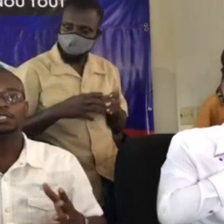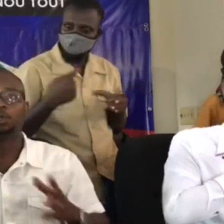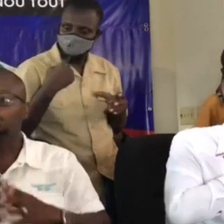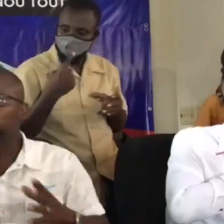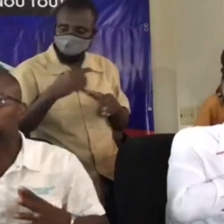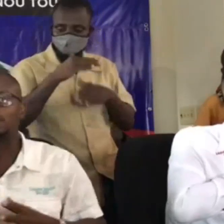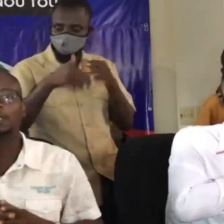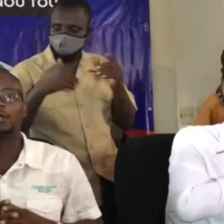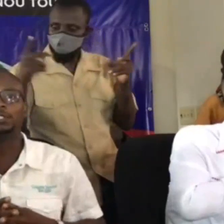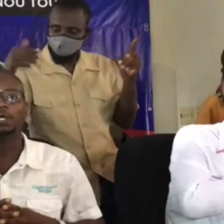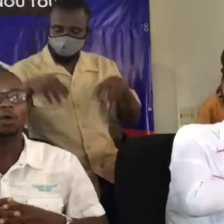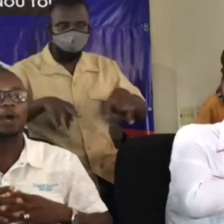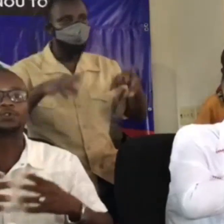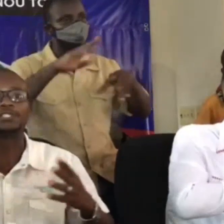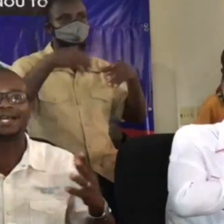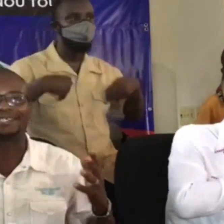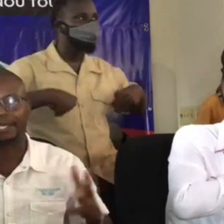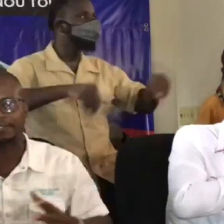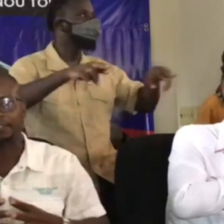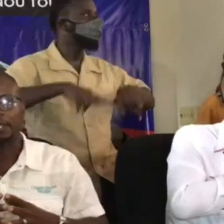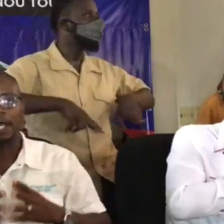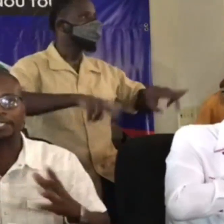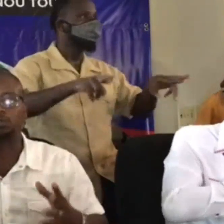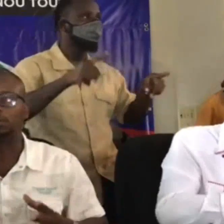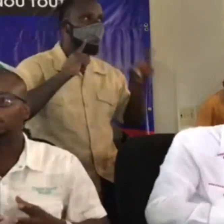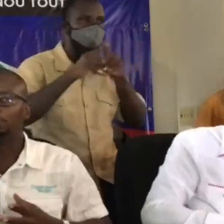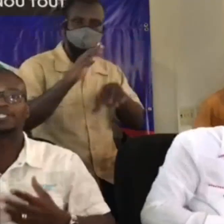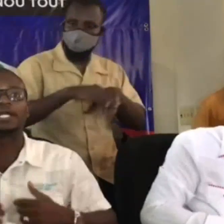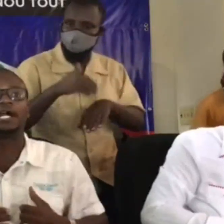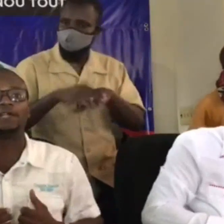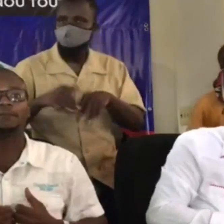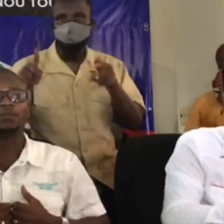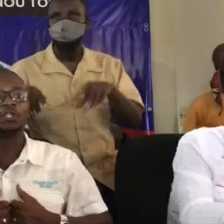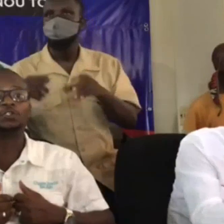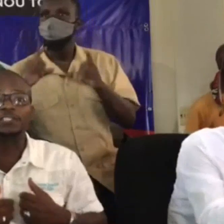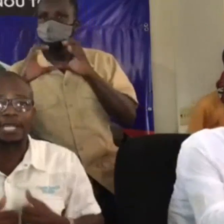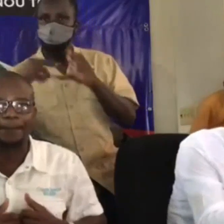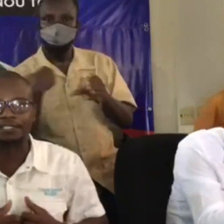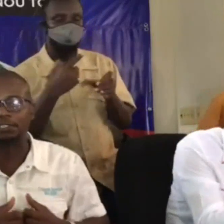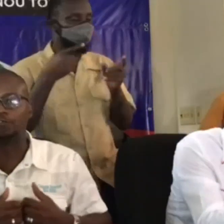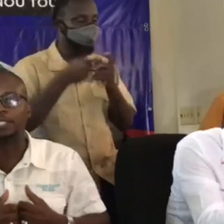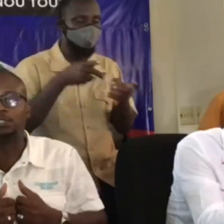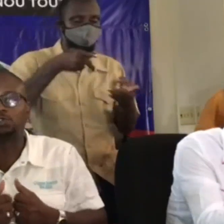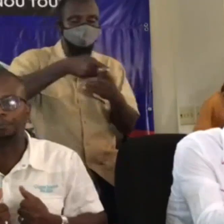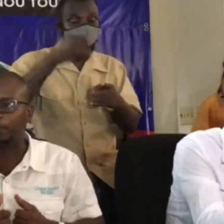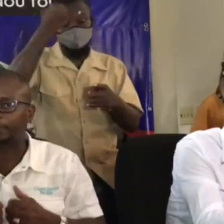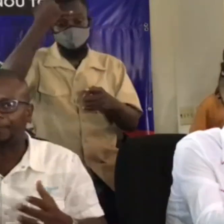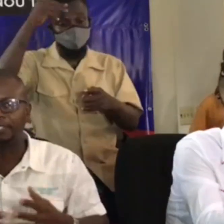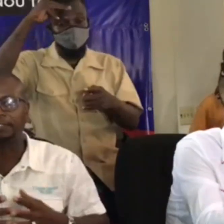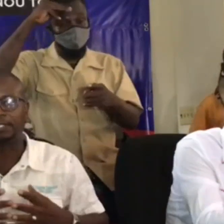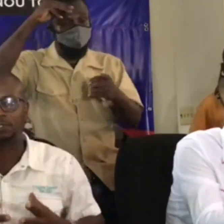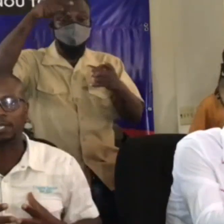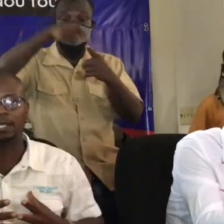hein, tout le monde qui sortit dans la rue, va sortir à quai cassé, à quai sauté. Mais ça grave là, jusqu'à présent, Jovenel, je ne supporte